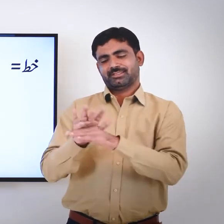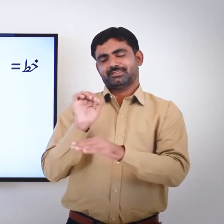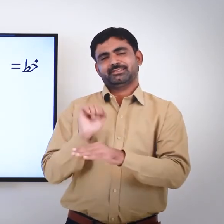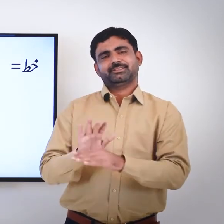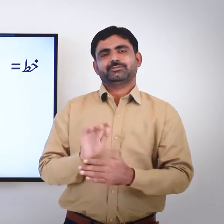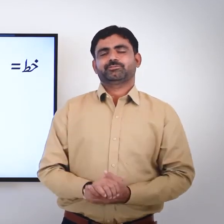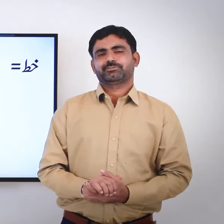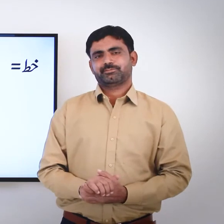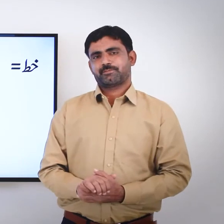خط ہے۔